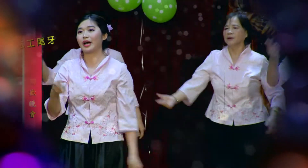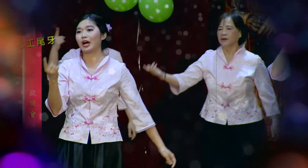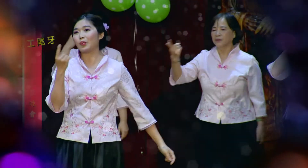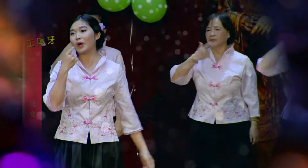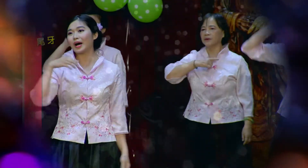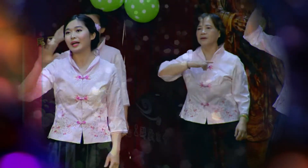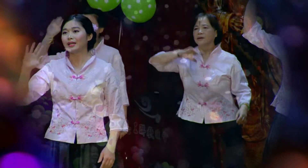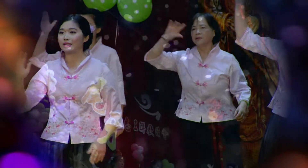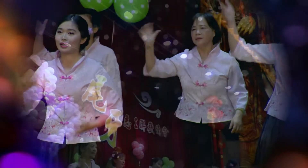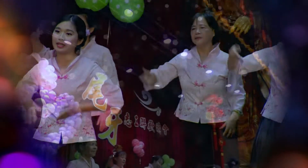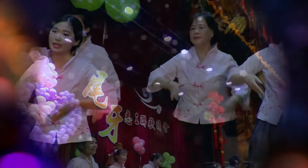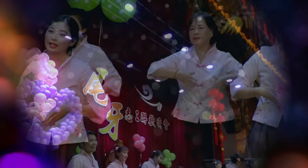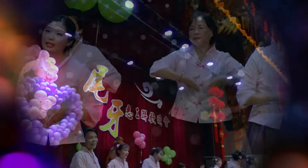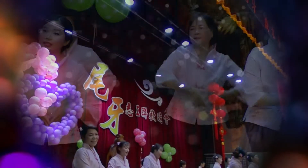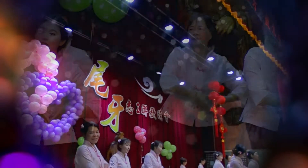表我的